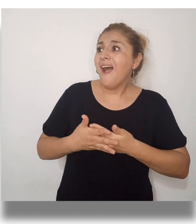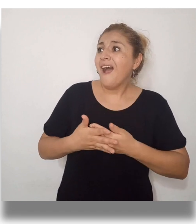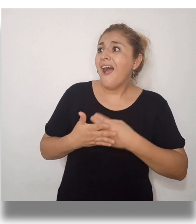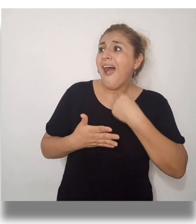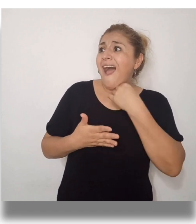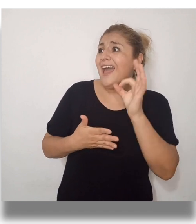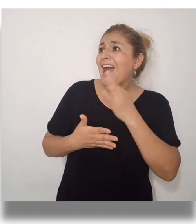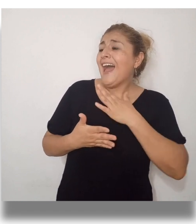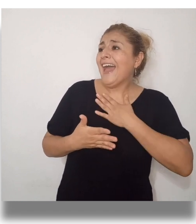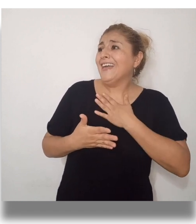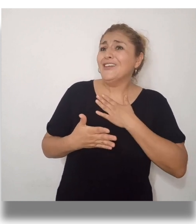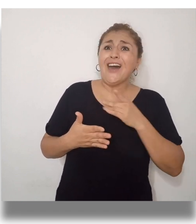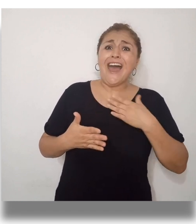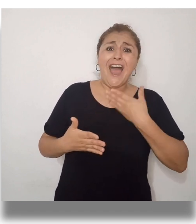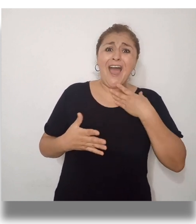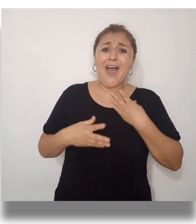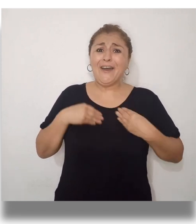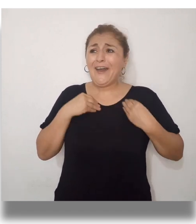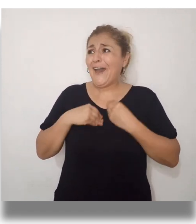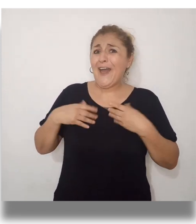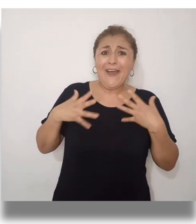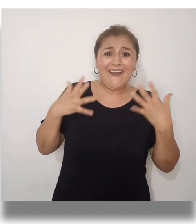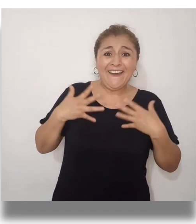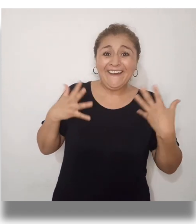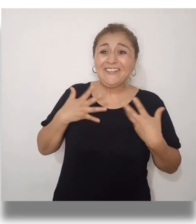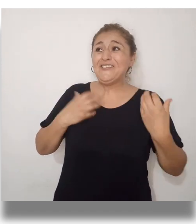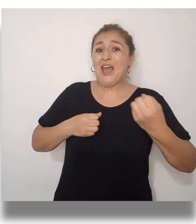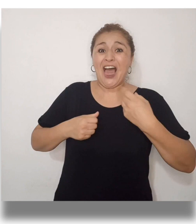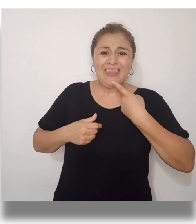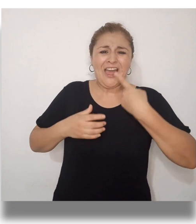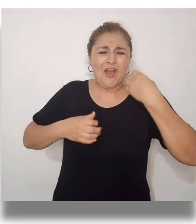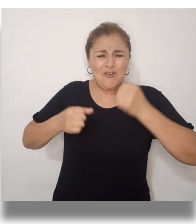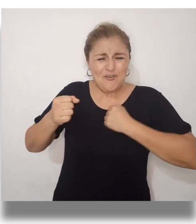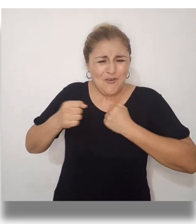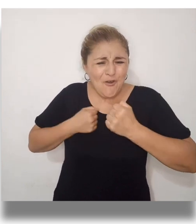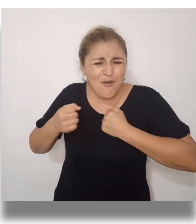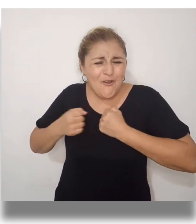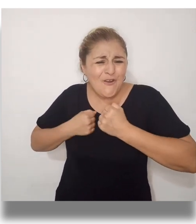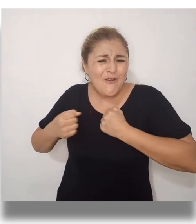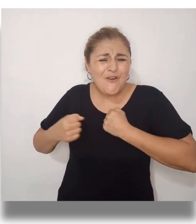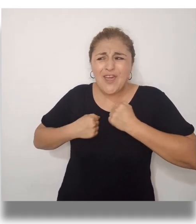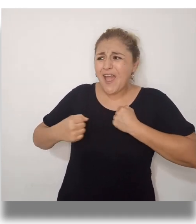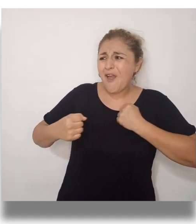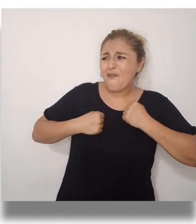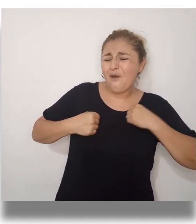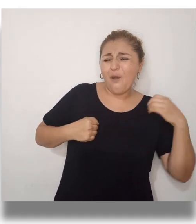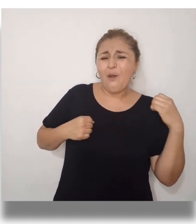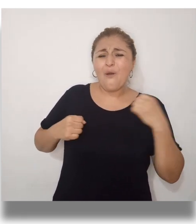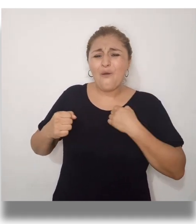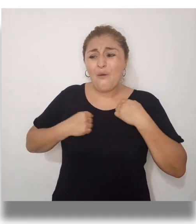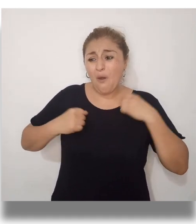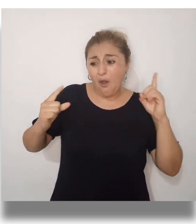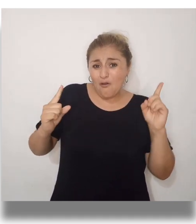conmovido y corre a su encuentro y lo abraza lo besa y le ordena a sus empleados